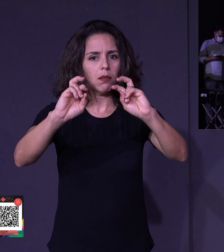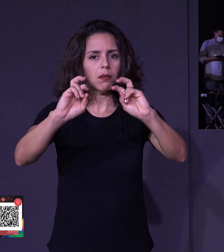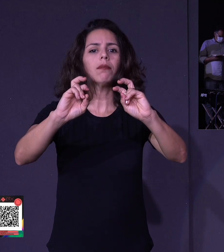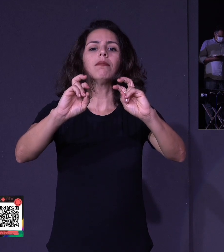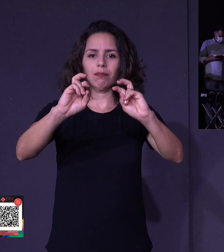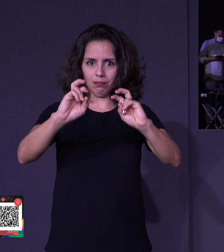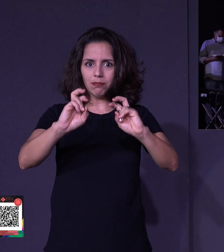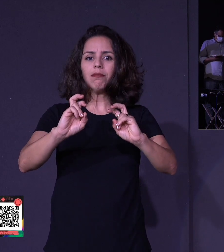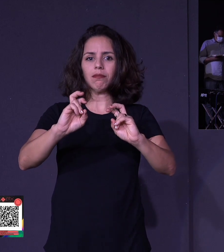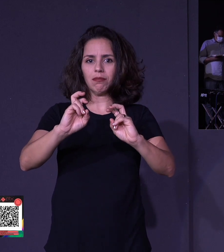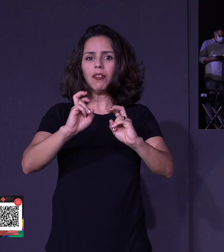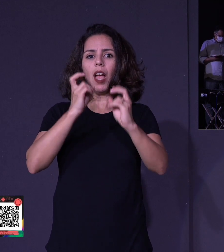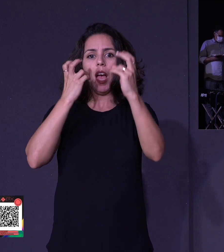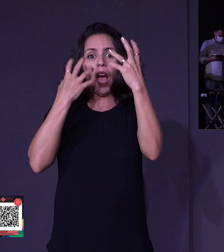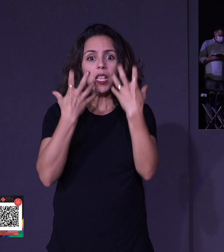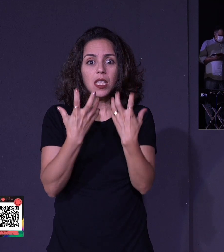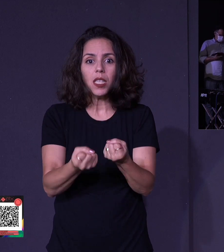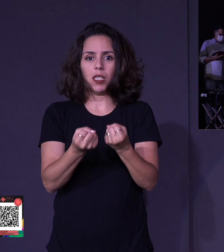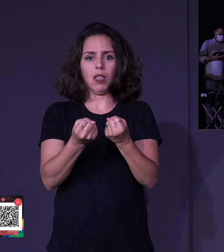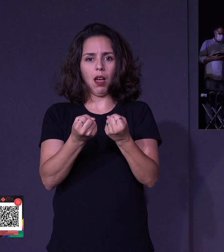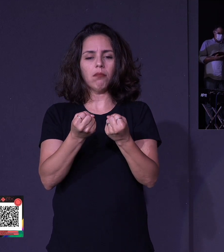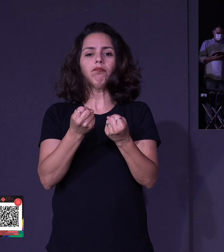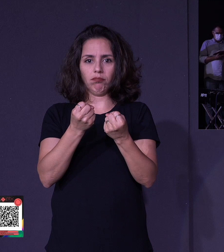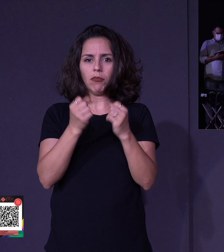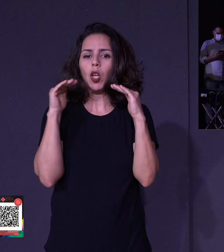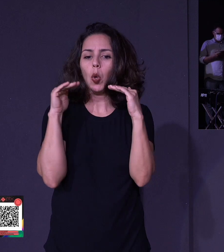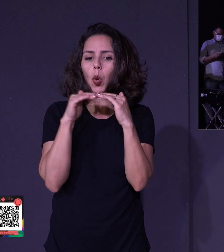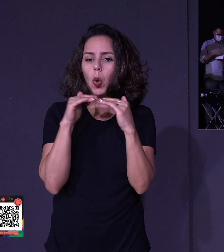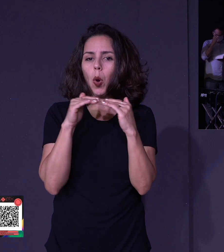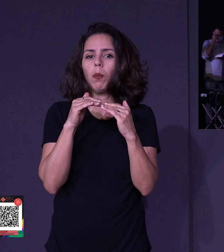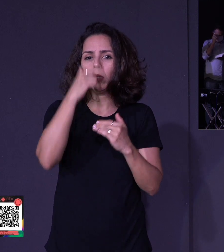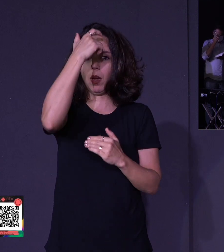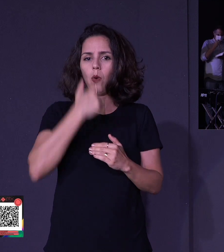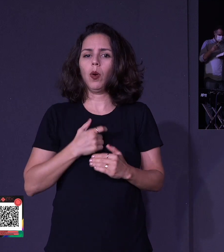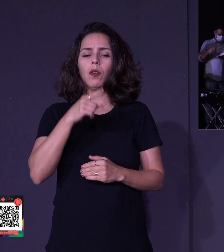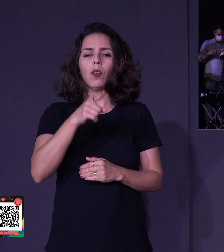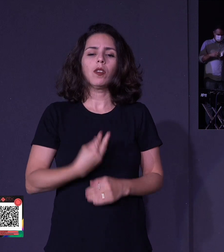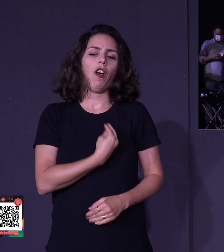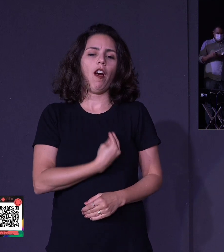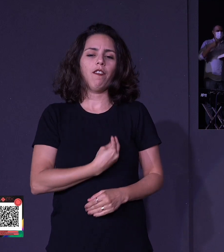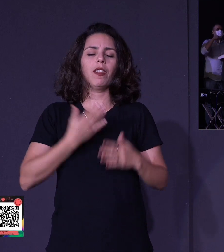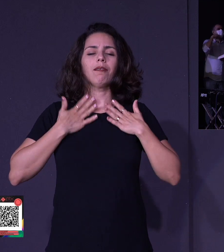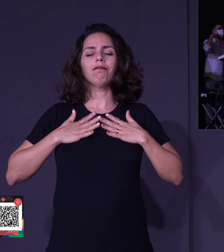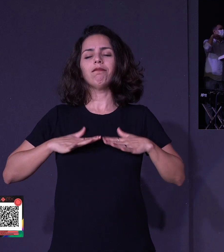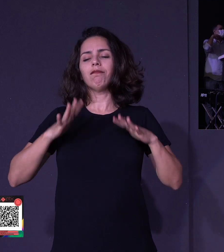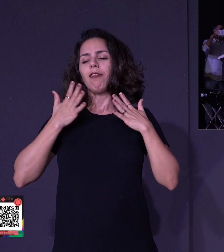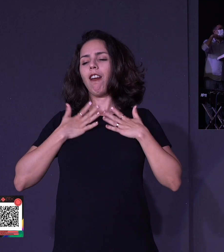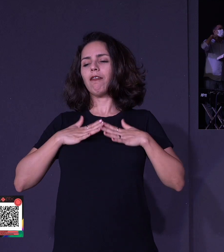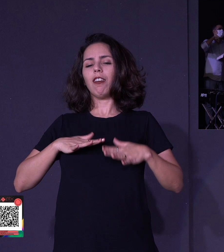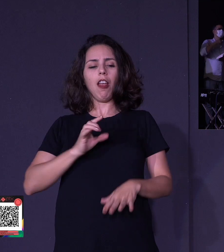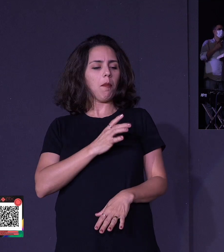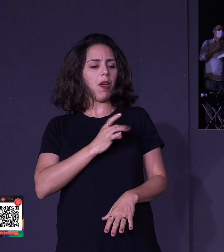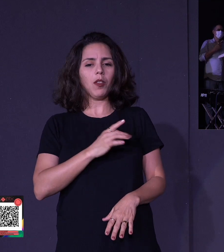estará tranquilo, sem temer mal nenhum. Você pode repetir